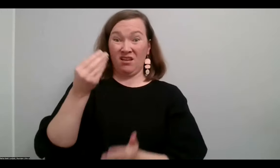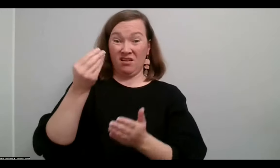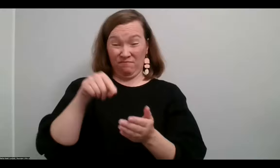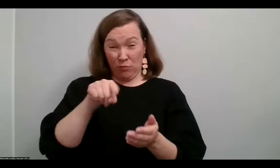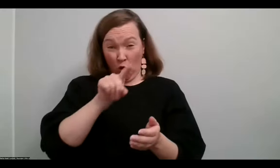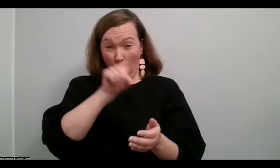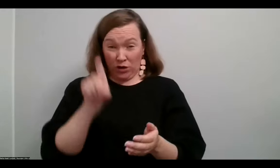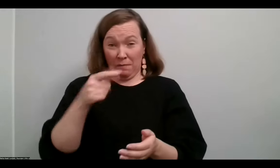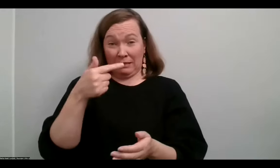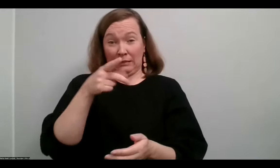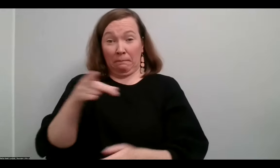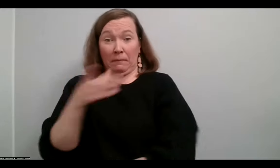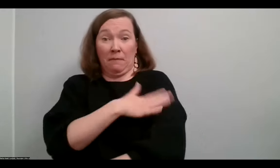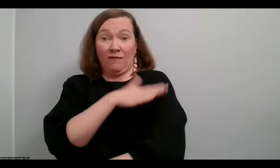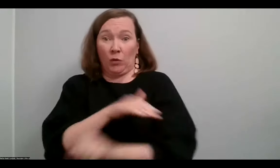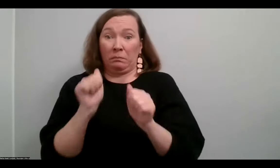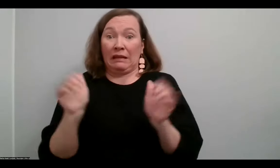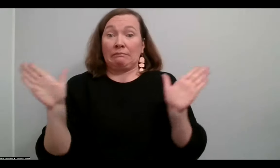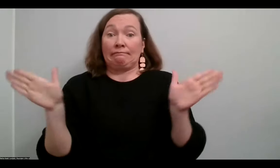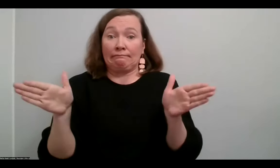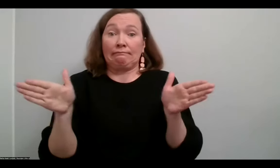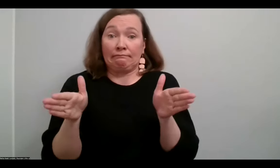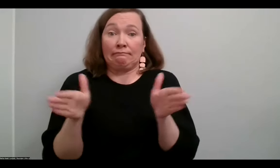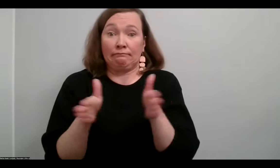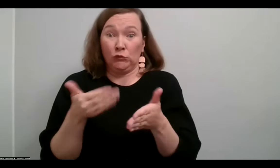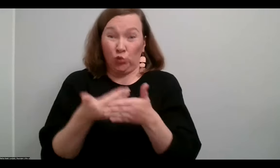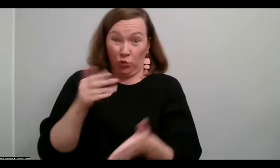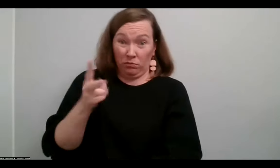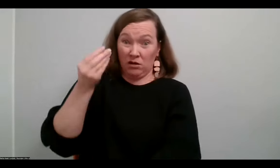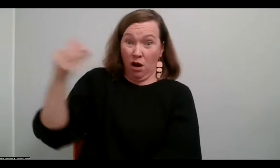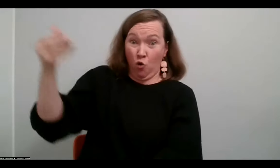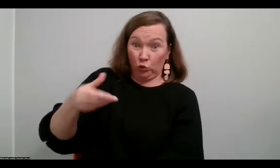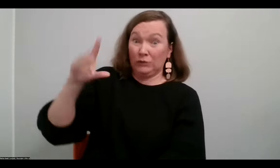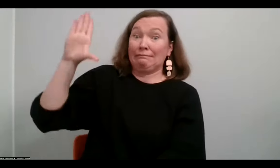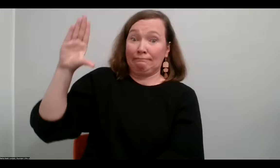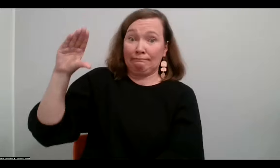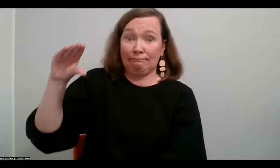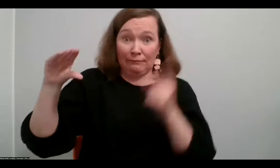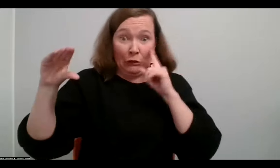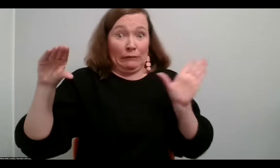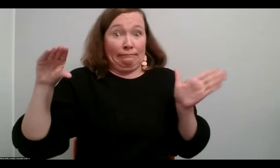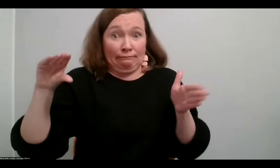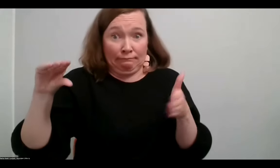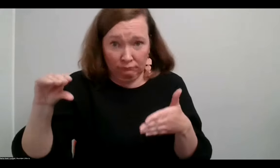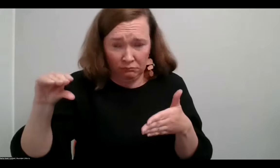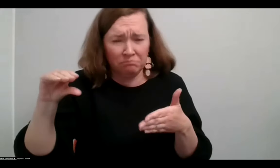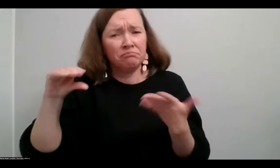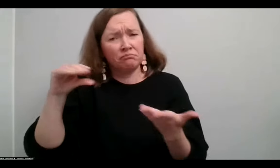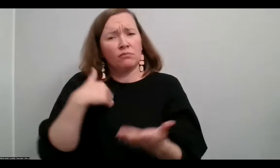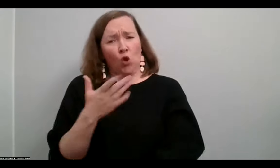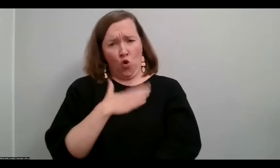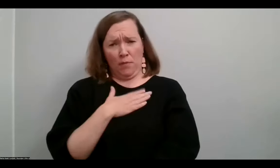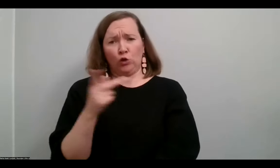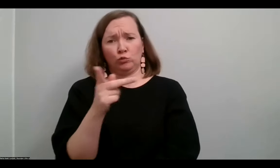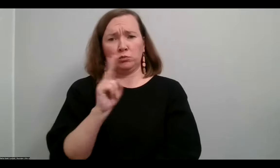samaa aihetta. Eli kun TPP-palvelu on nyt supistanut aukioloaikoja ja rahoituksen pienenemisen